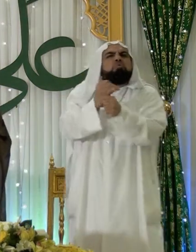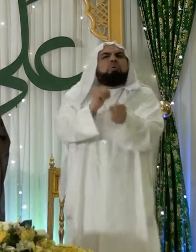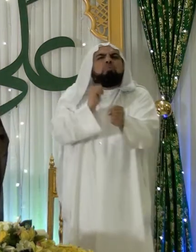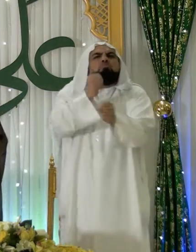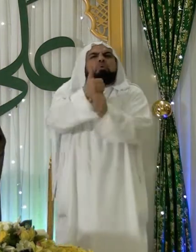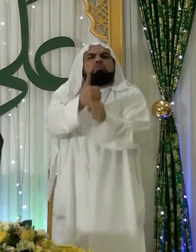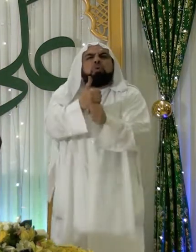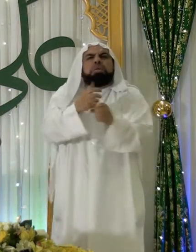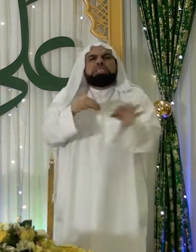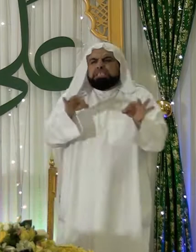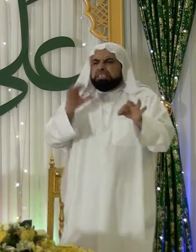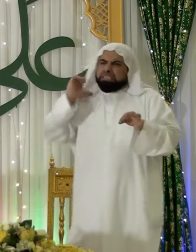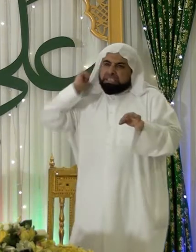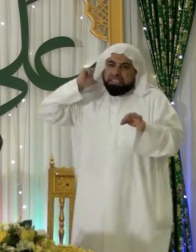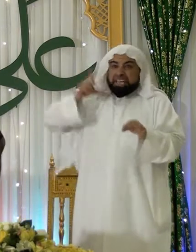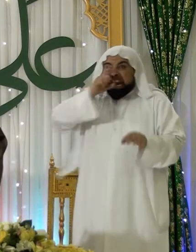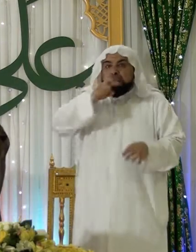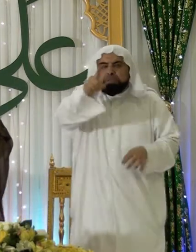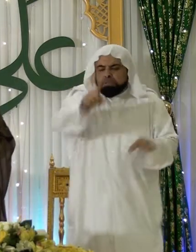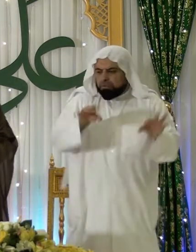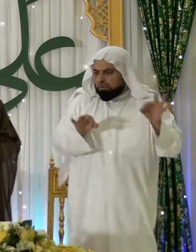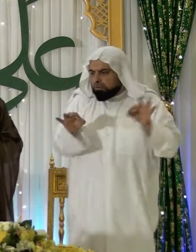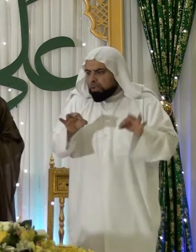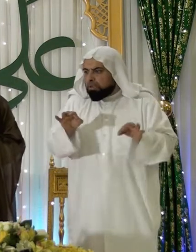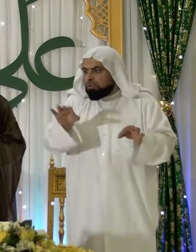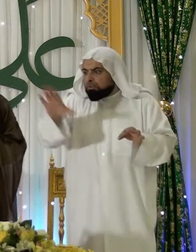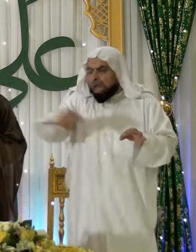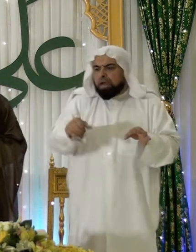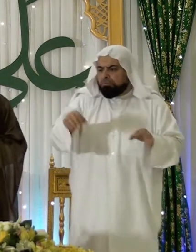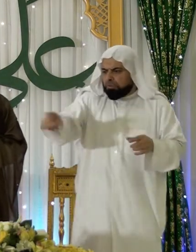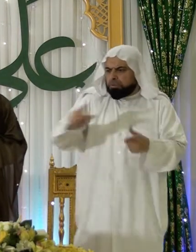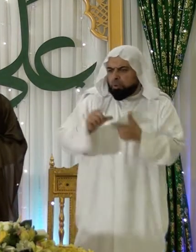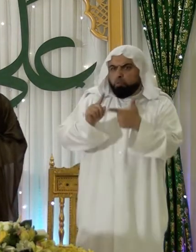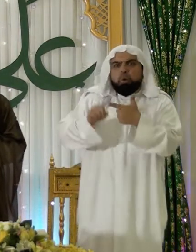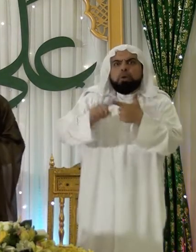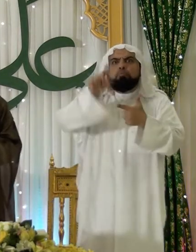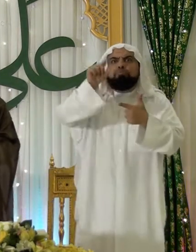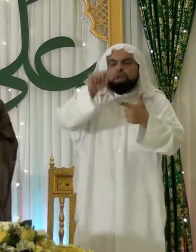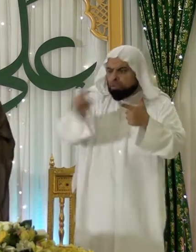بعدك، لا بد أن تشركه في تلك